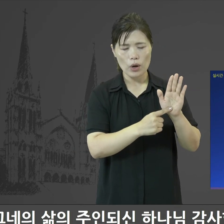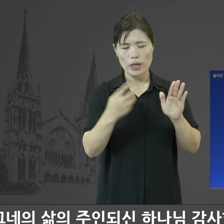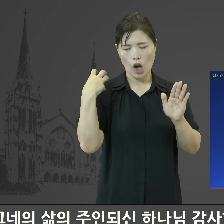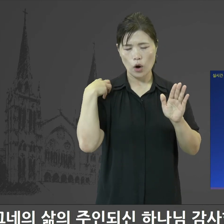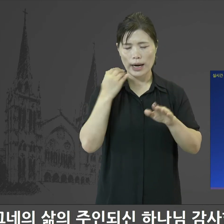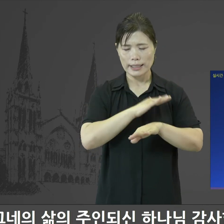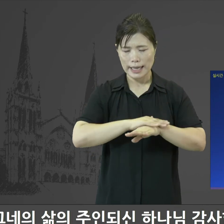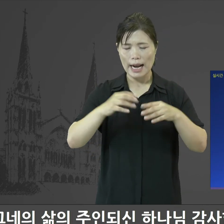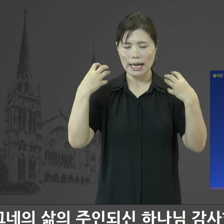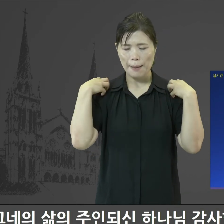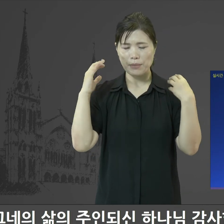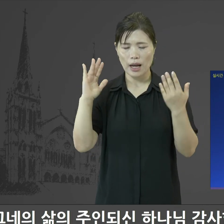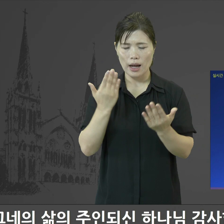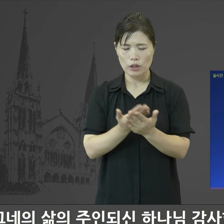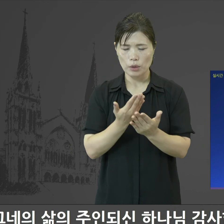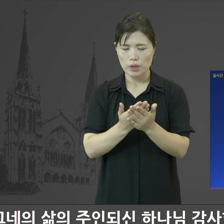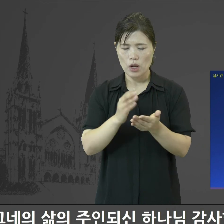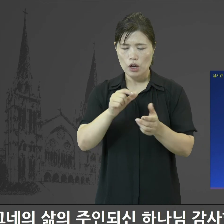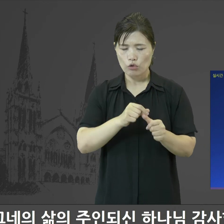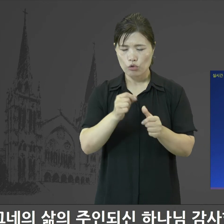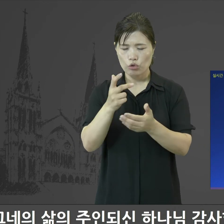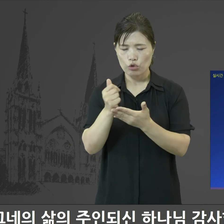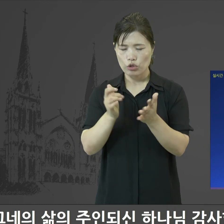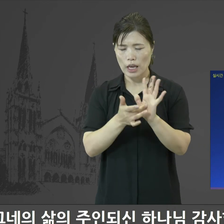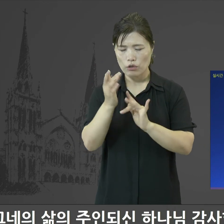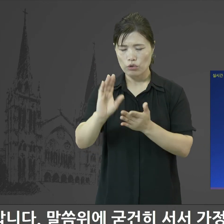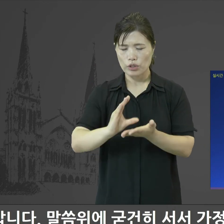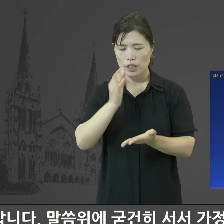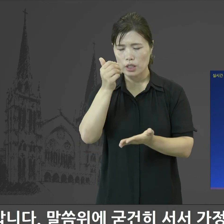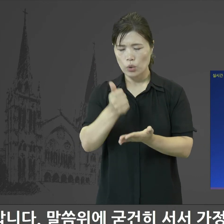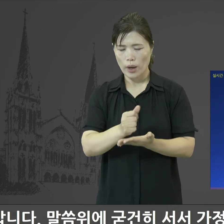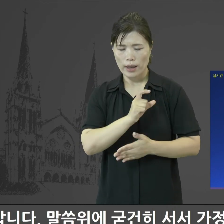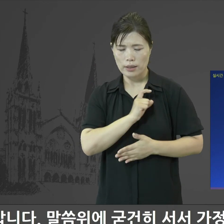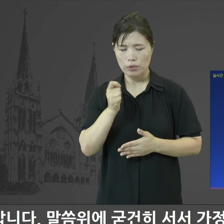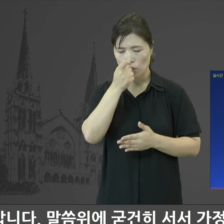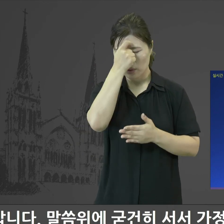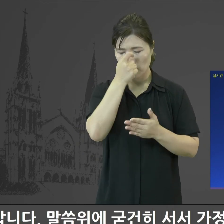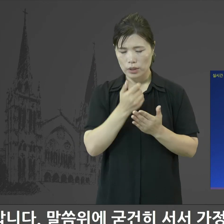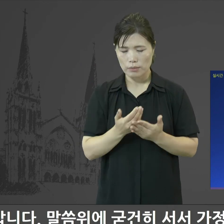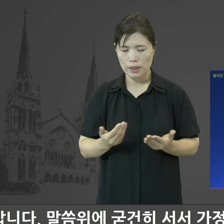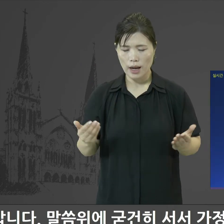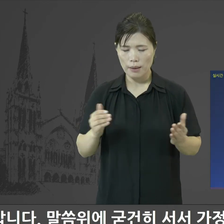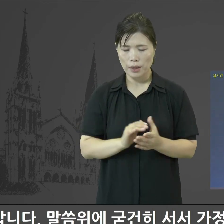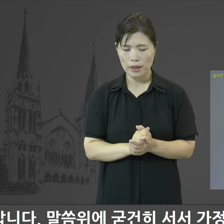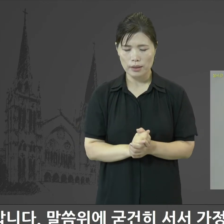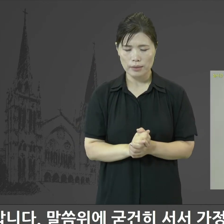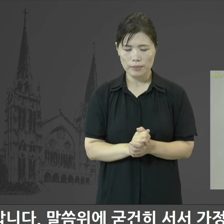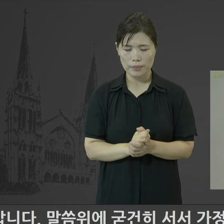주시옵소서. 감사드리며 우리 구주 예수 그리스도의 이름으로 기도하옵나이다. 아멘.